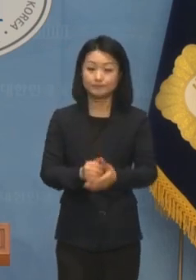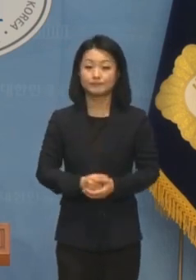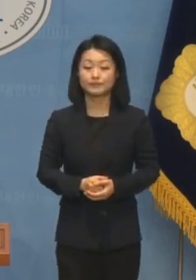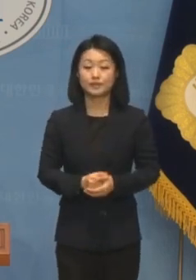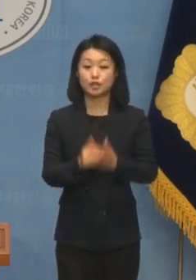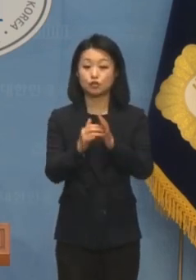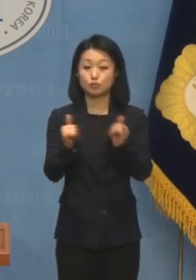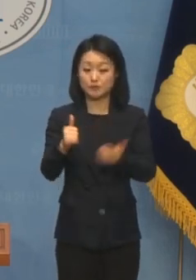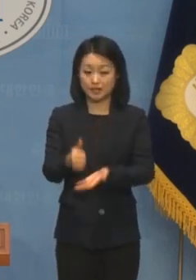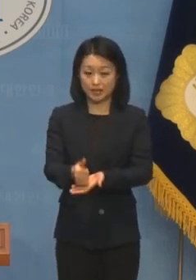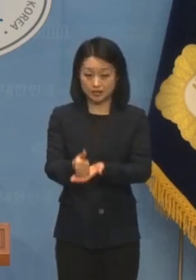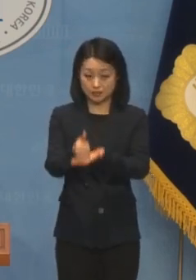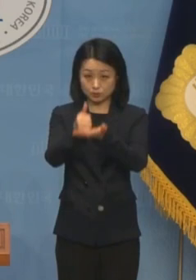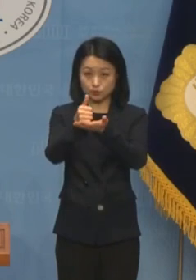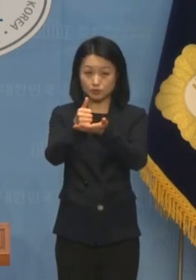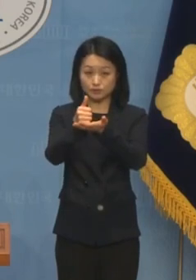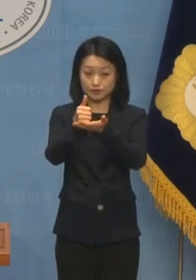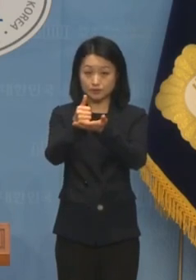국민의 존엄한